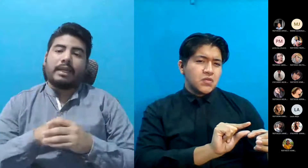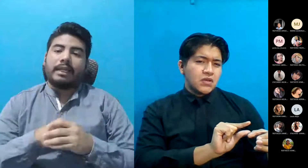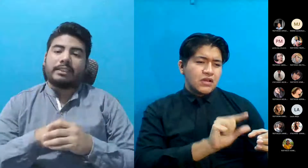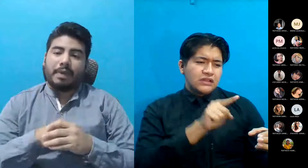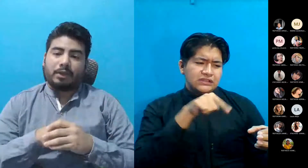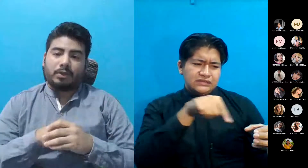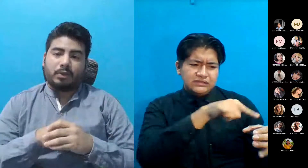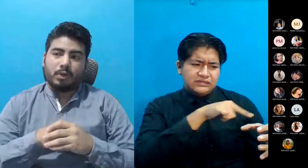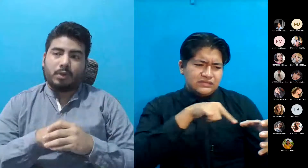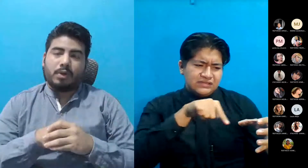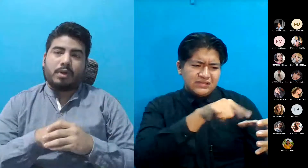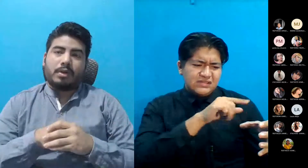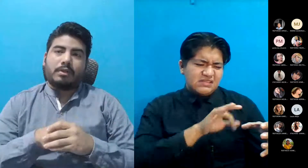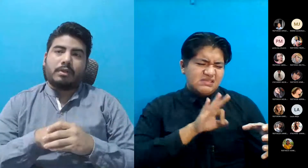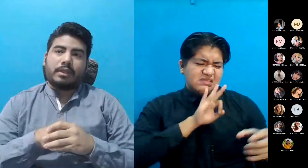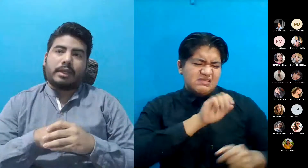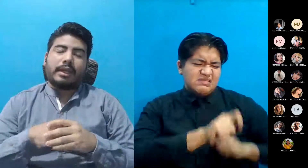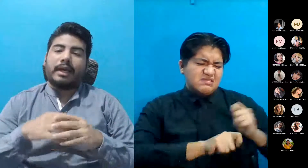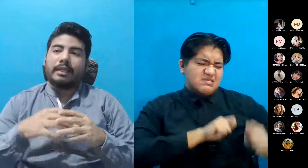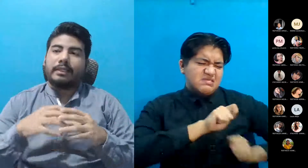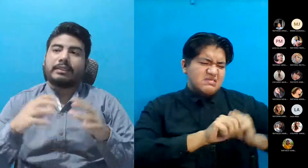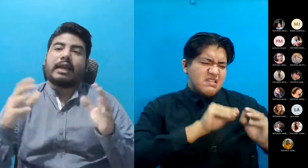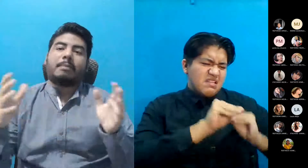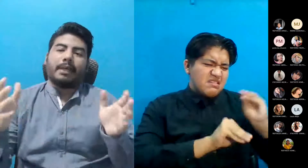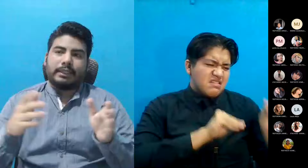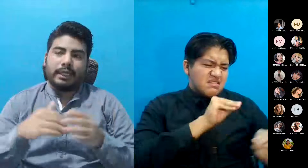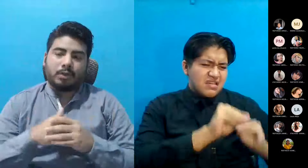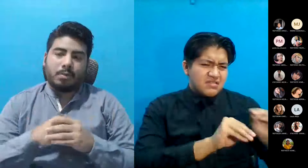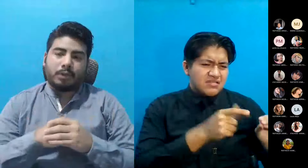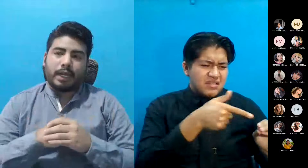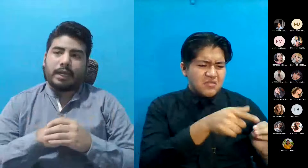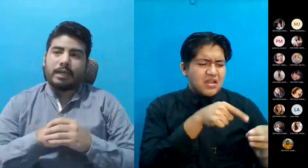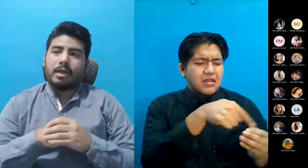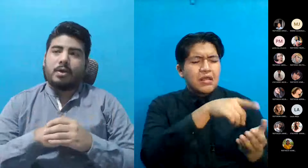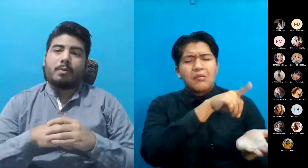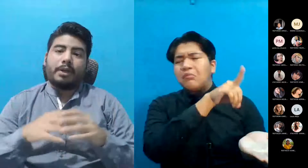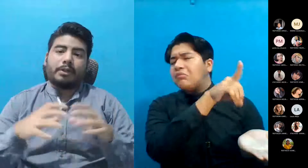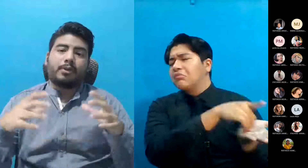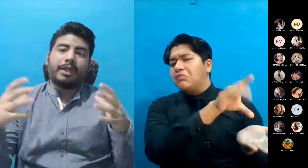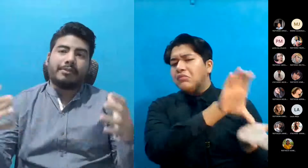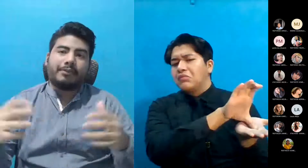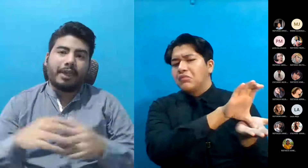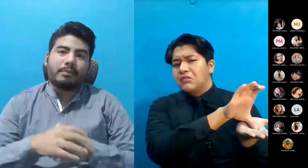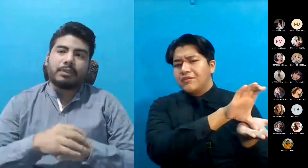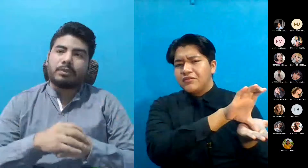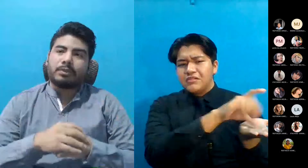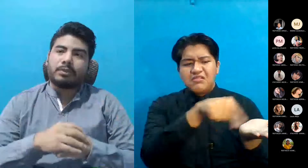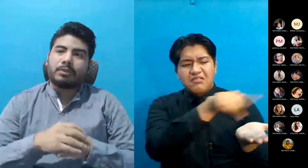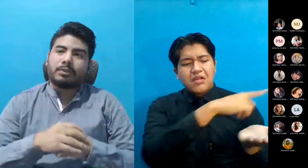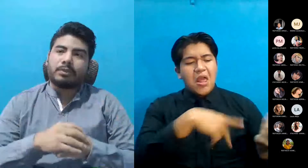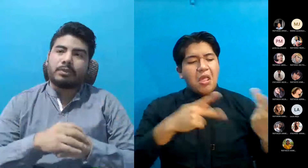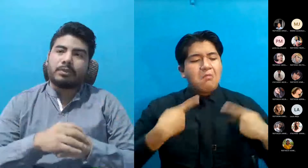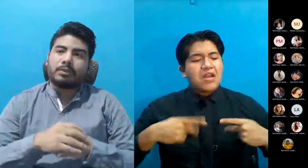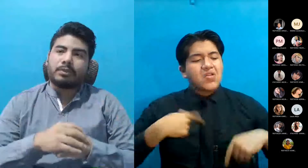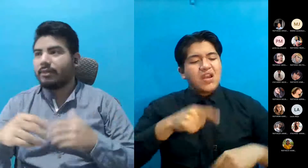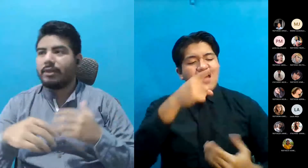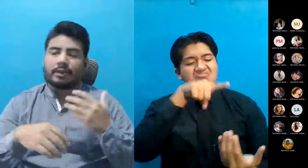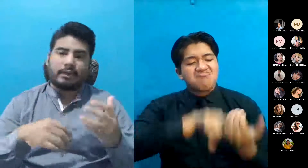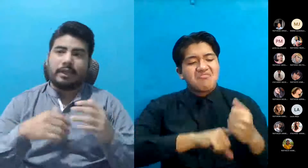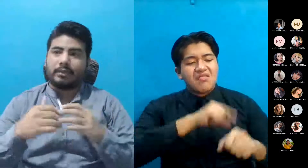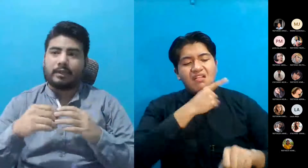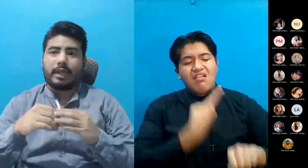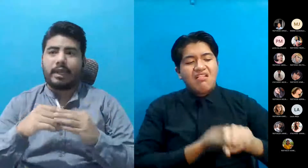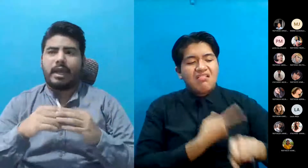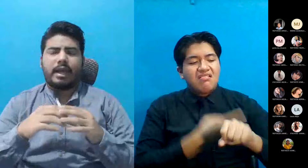categorizado en el aspecto de la discapacidad como tal, o personas enfermas o con alguna